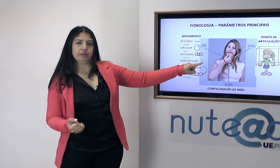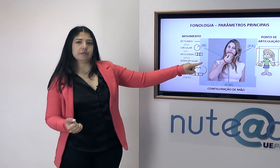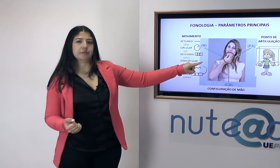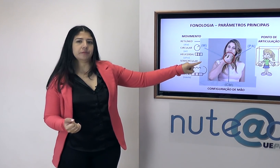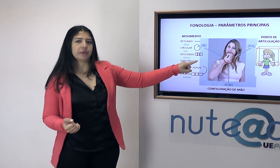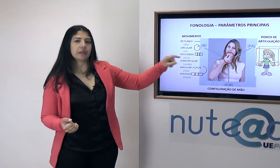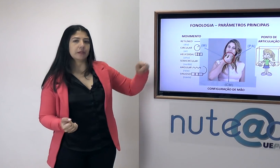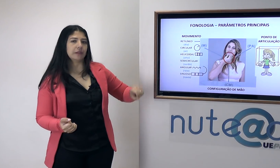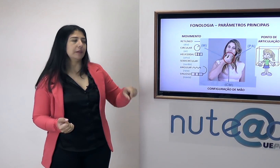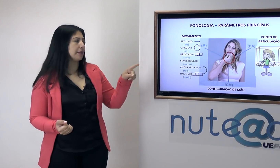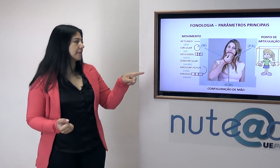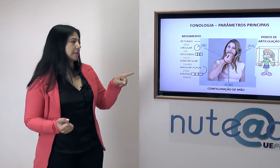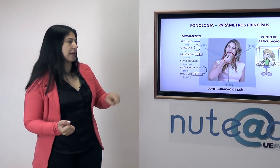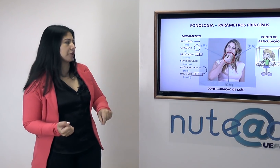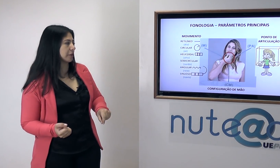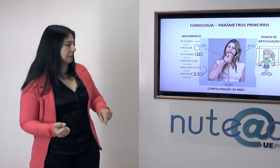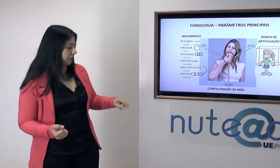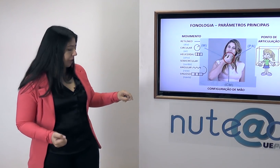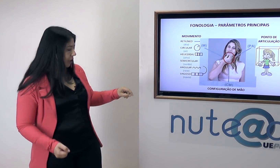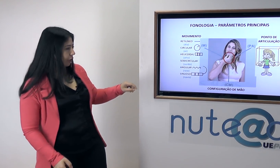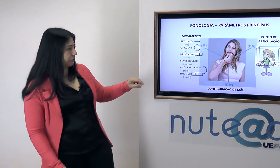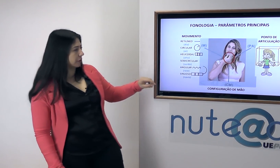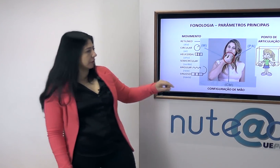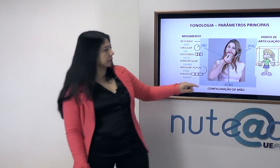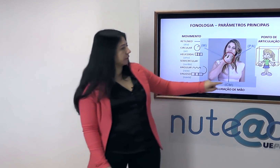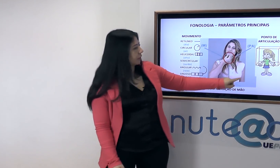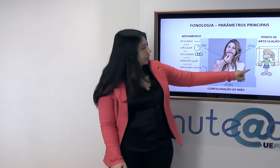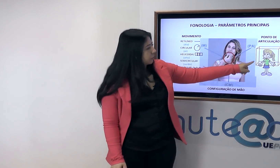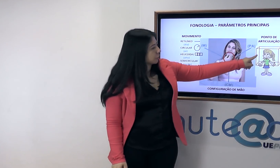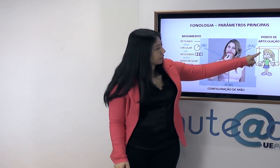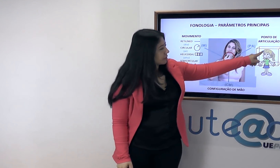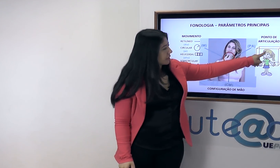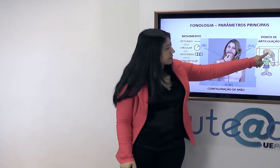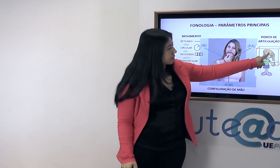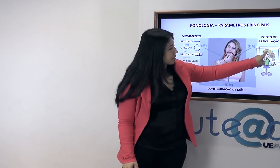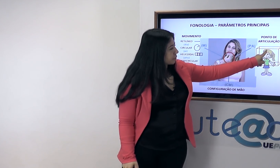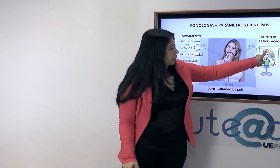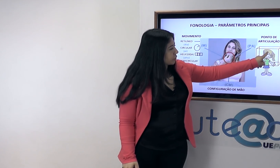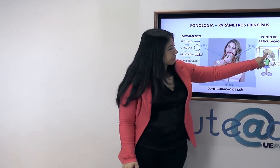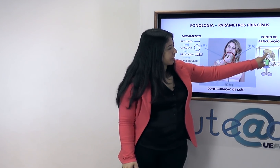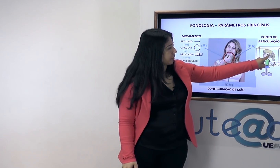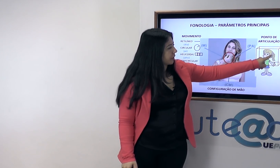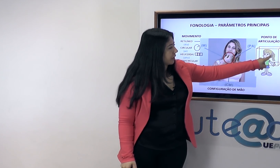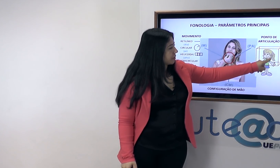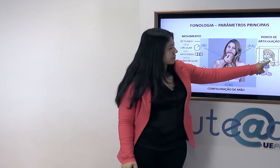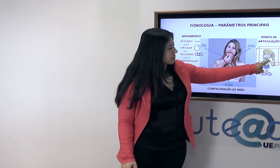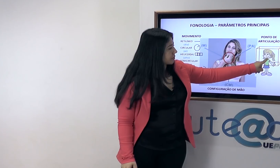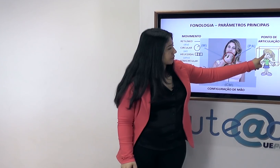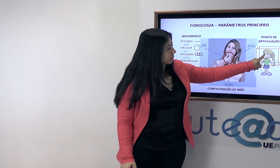articulações. Nesse slide aqui, eu vou ter todos esses pontos vermelhos